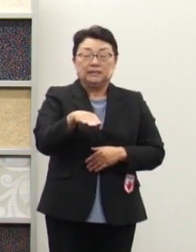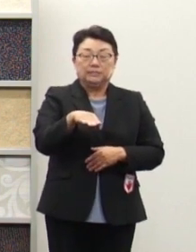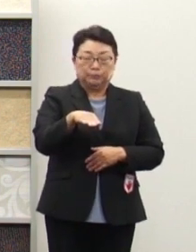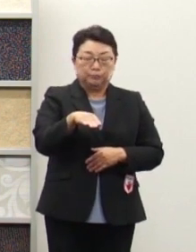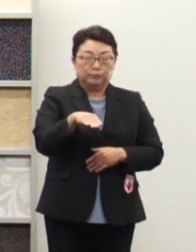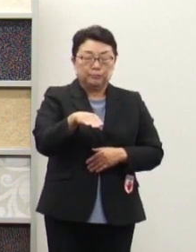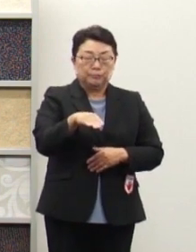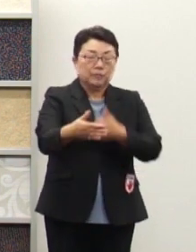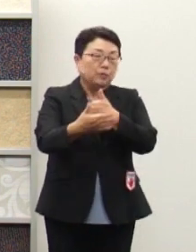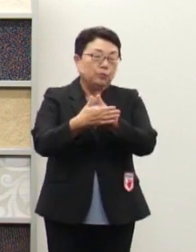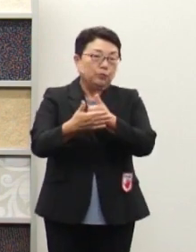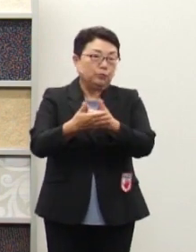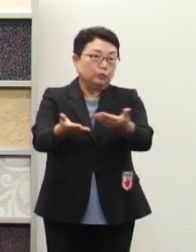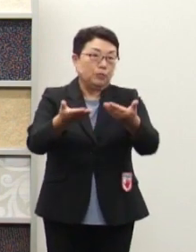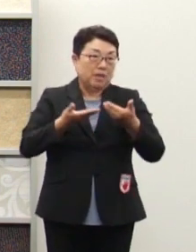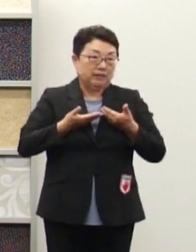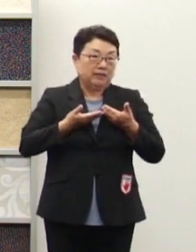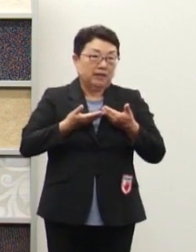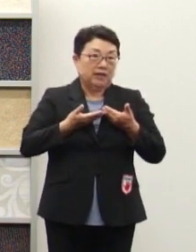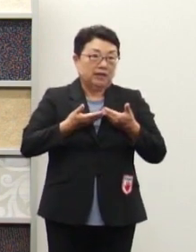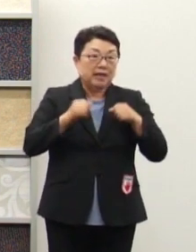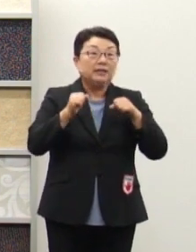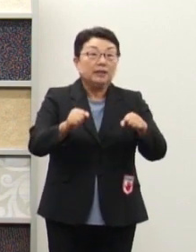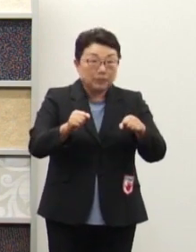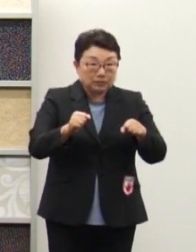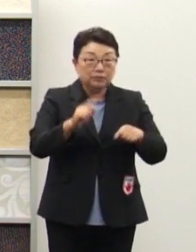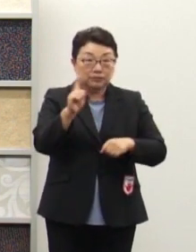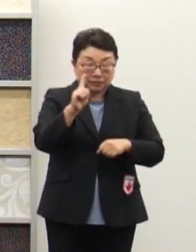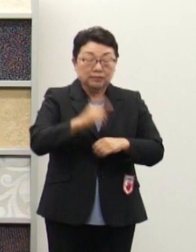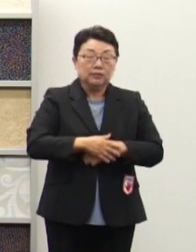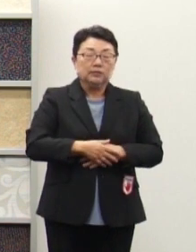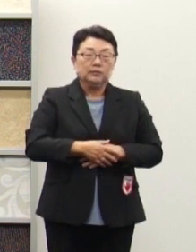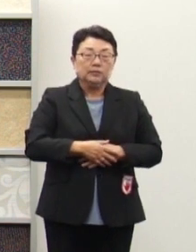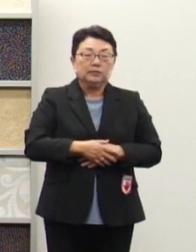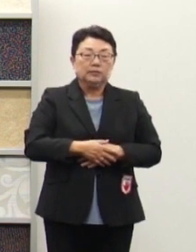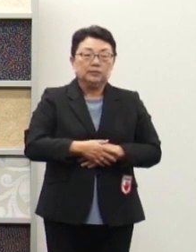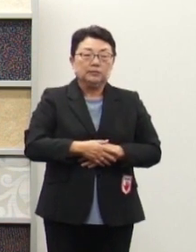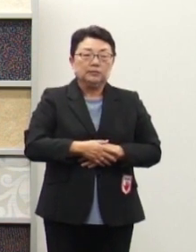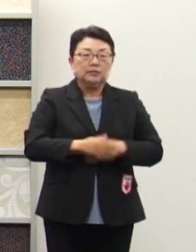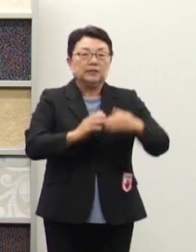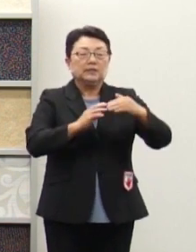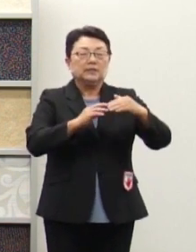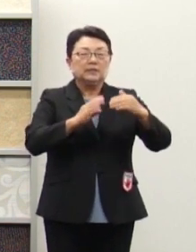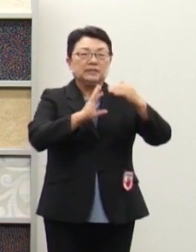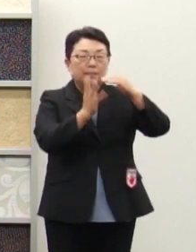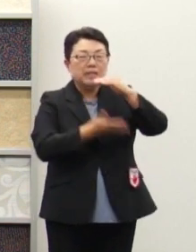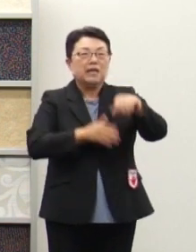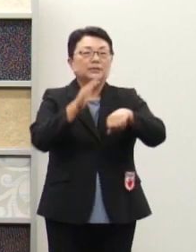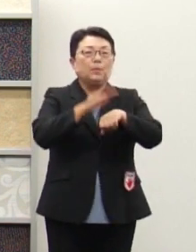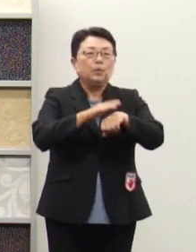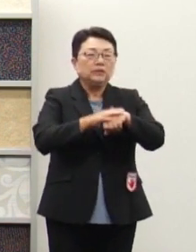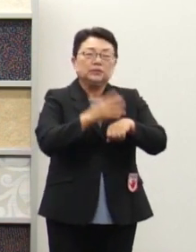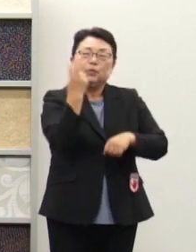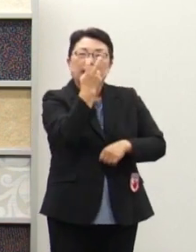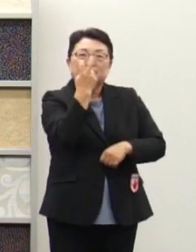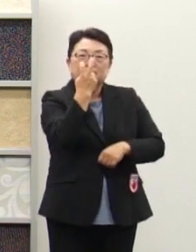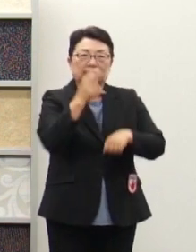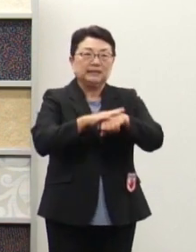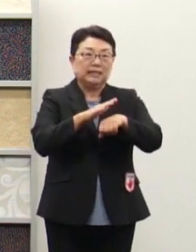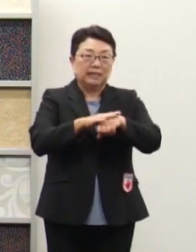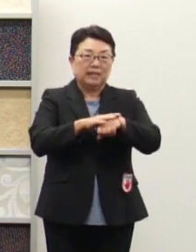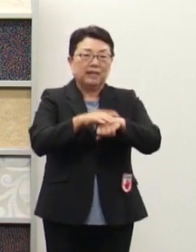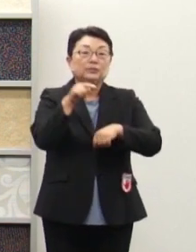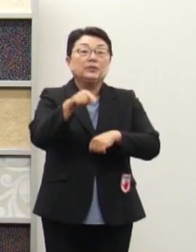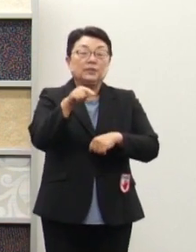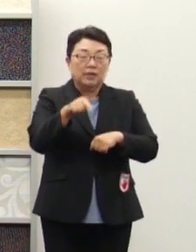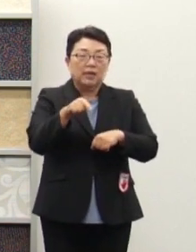なるご理解ご協力のもとに実施をしておりますいわゆる新山なし方式による検査につきましては、これも